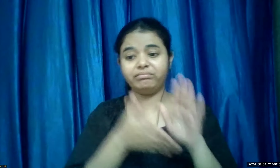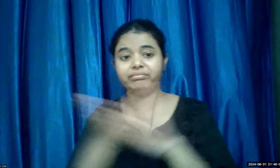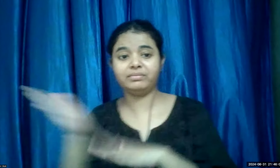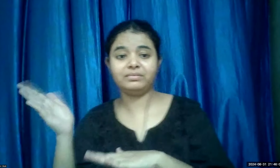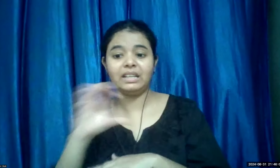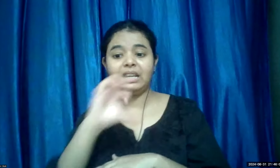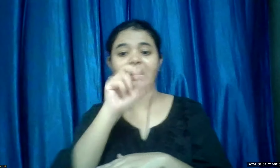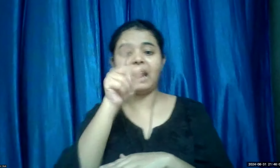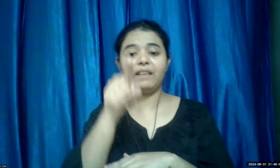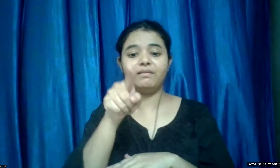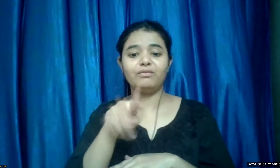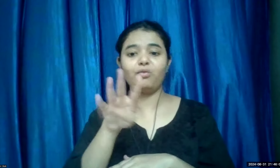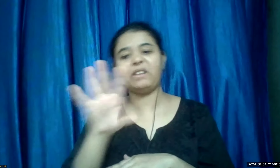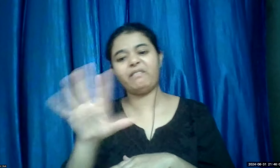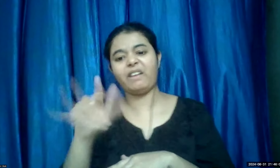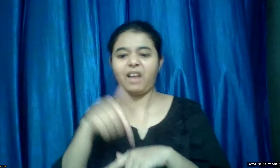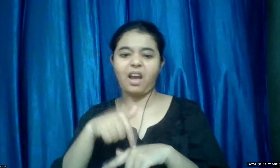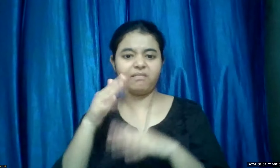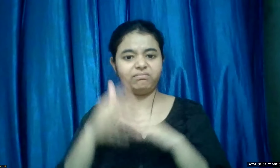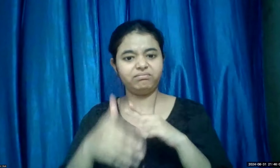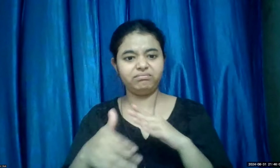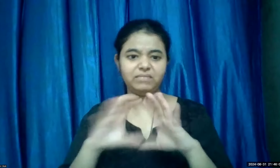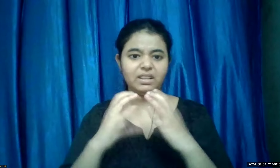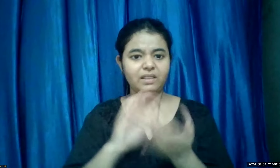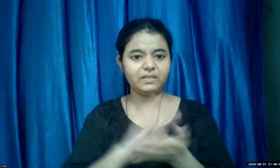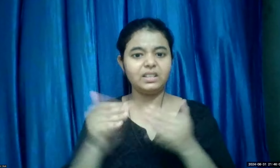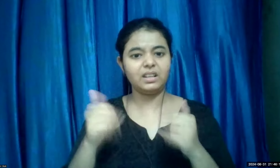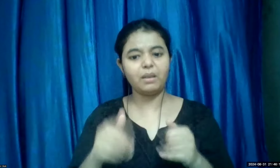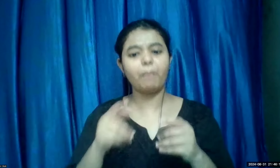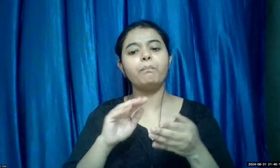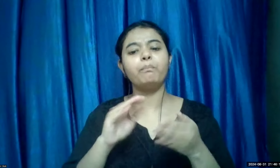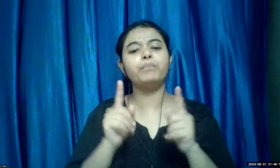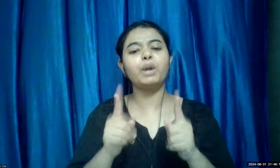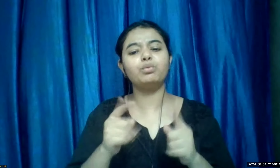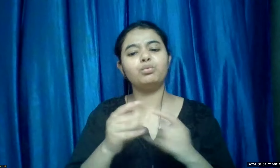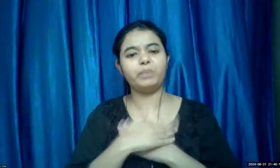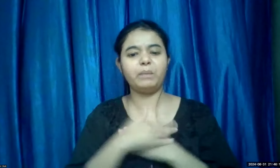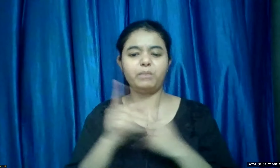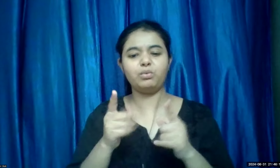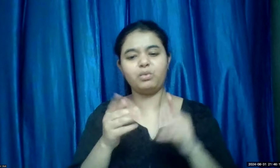था, तो ये आज का क्लास हम यहीं एंड करेंगे।